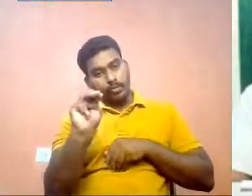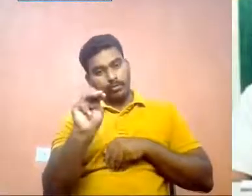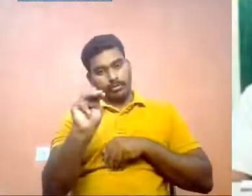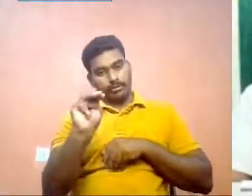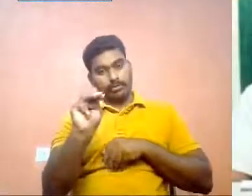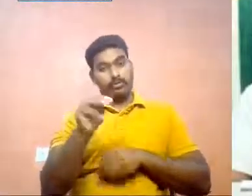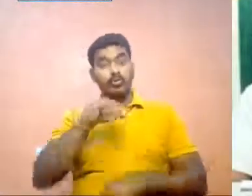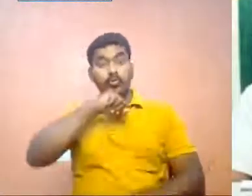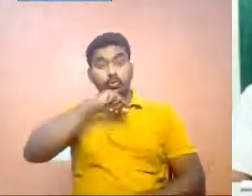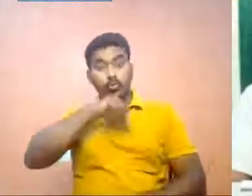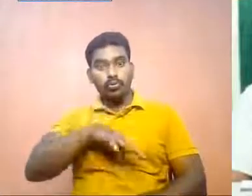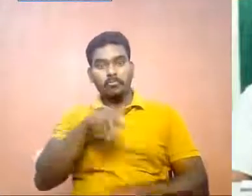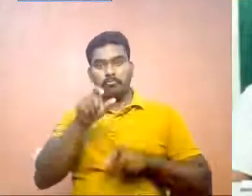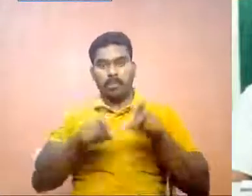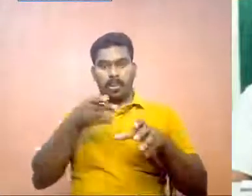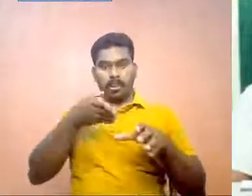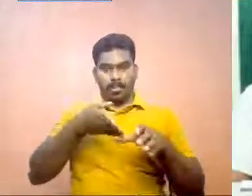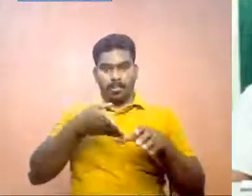അവരെയാകെയും